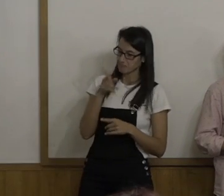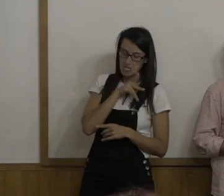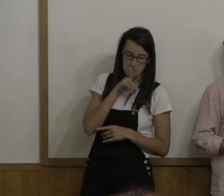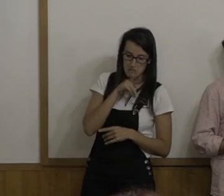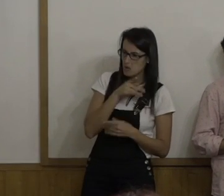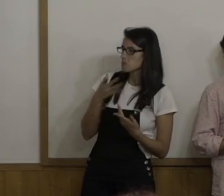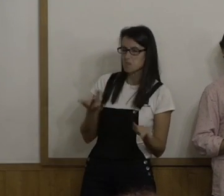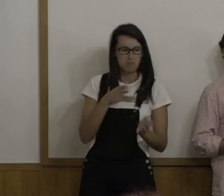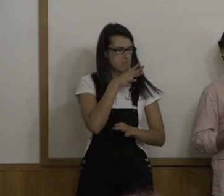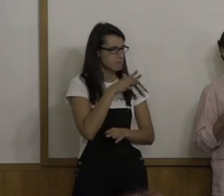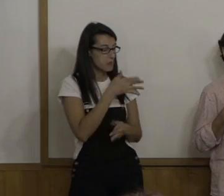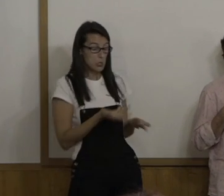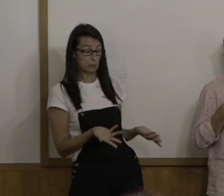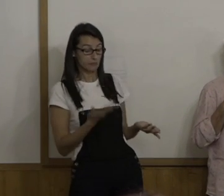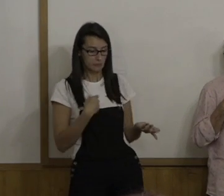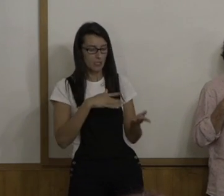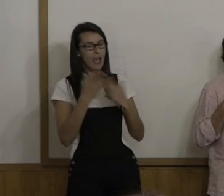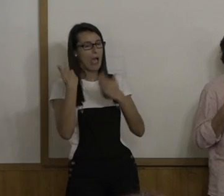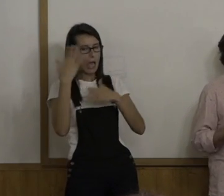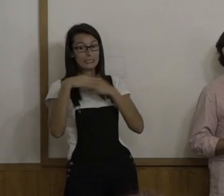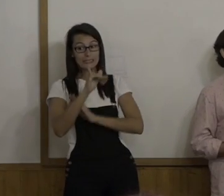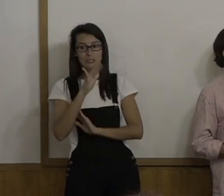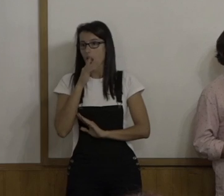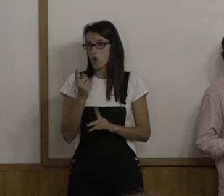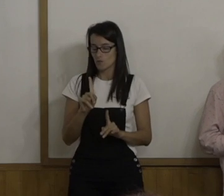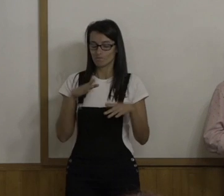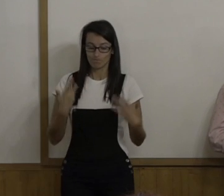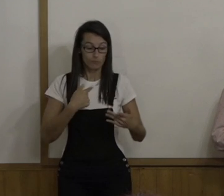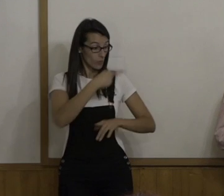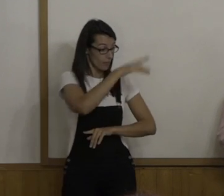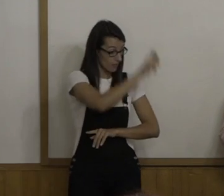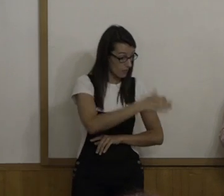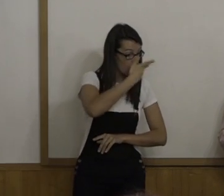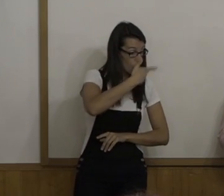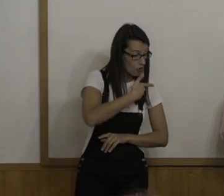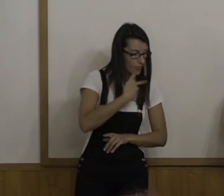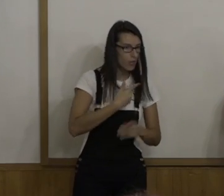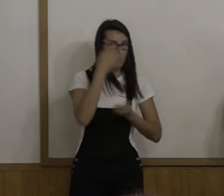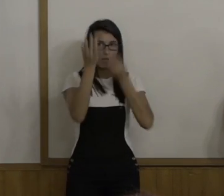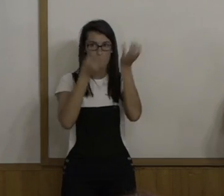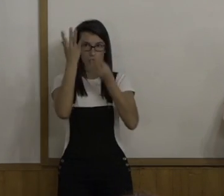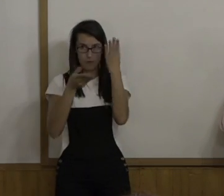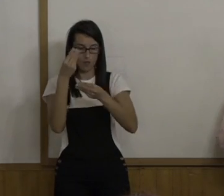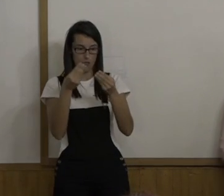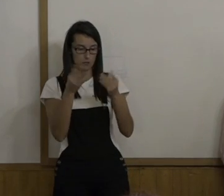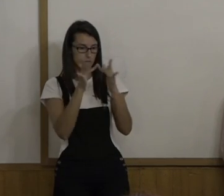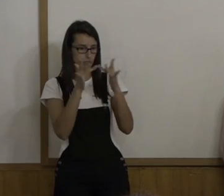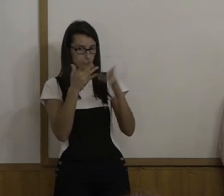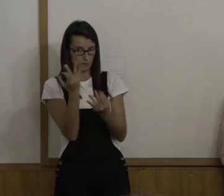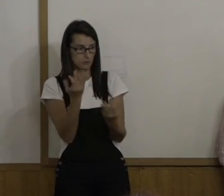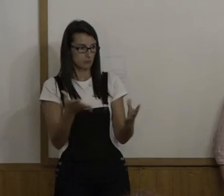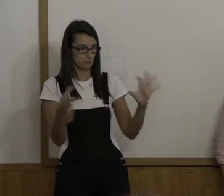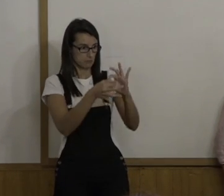está dando mucho últimamente, nos viene muy bien. Entonces yo cuando conocí a Olaya dije, ¡buah, tenemos que hacer actividades y tal! Pero contándole todo esto en medio, ah, pues a mí esto